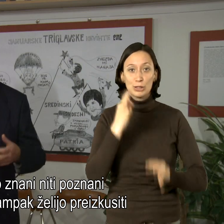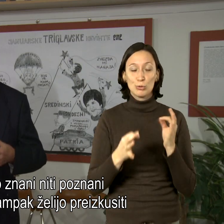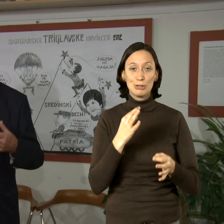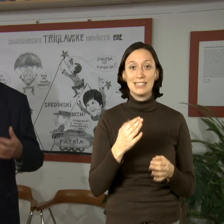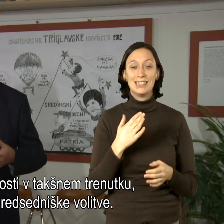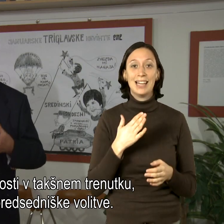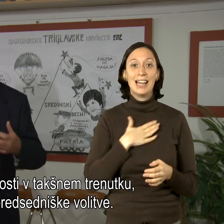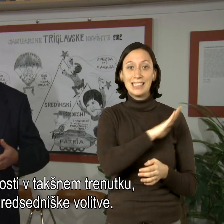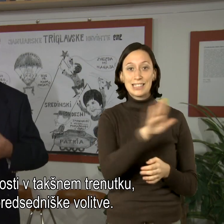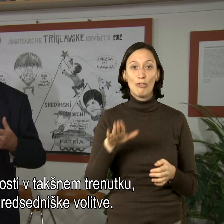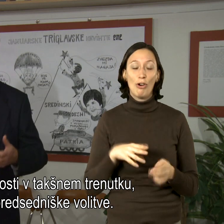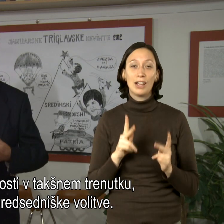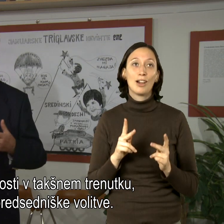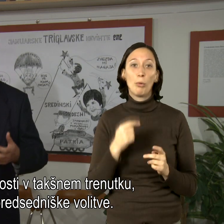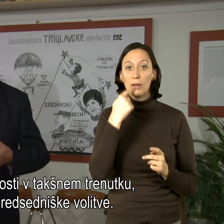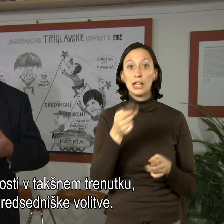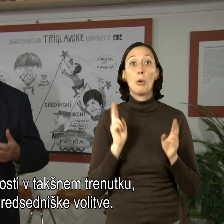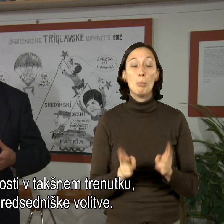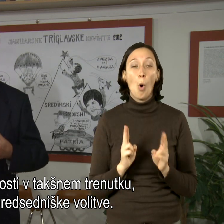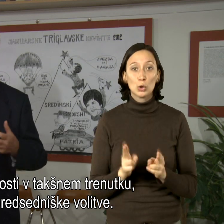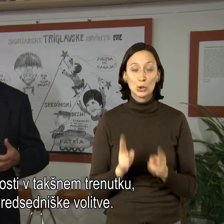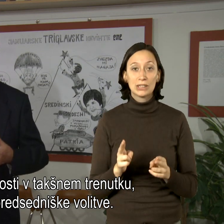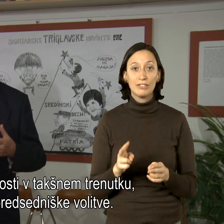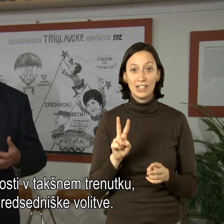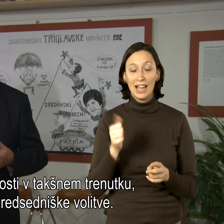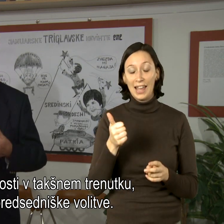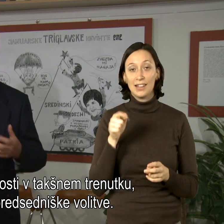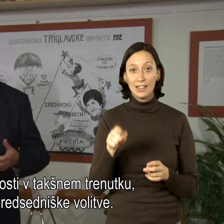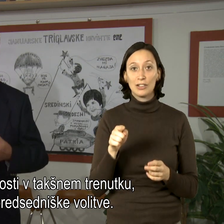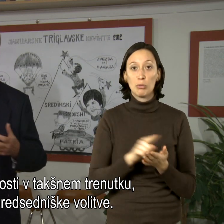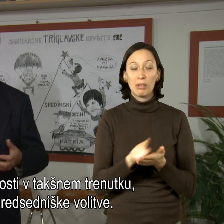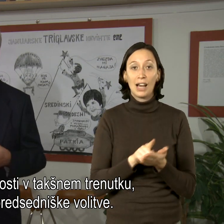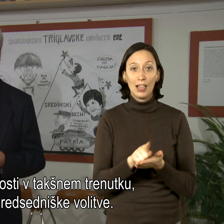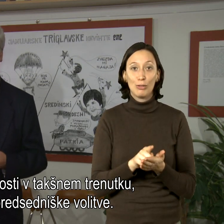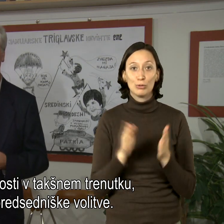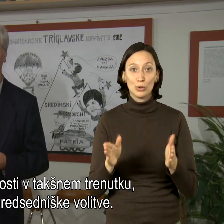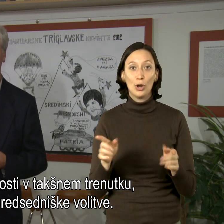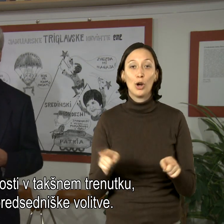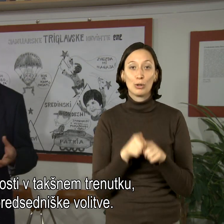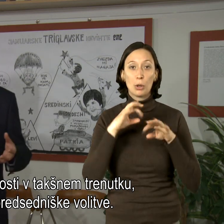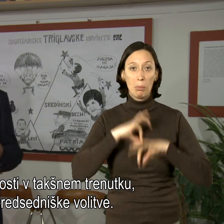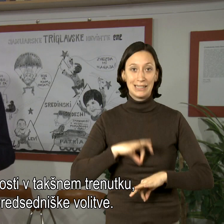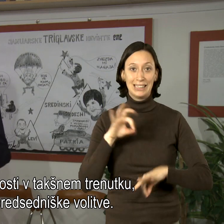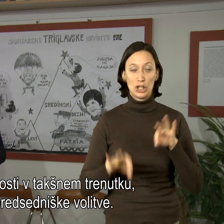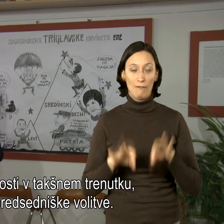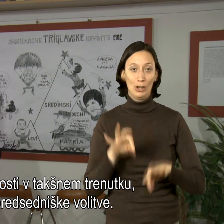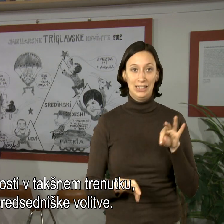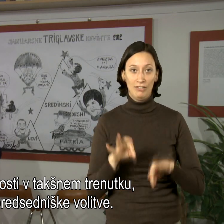preizkusiti svoje, ko bi rekel, možnosti v enem takšnem trenutku, ko so te predsedniške